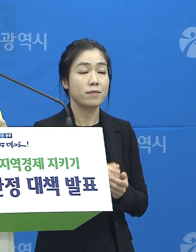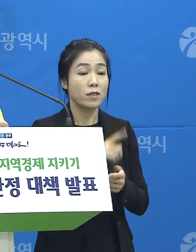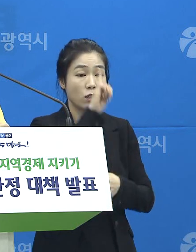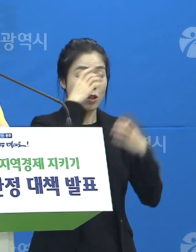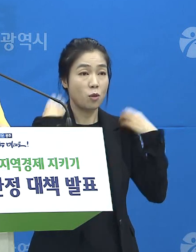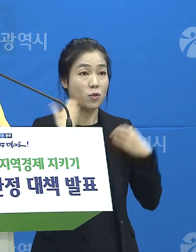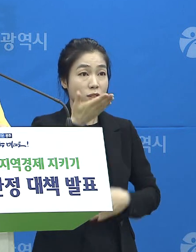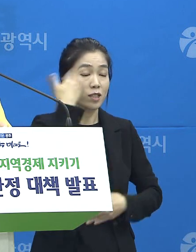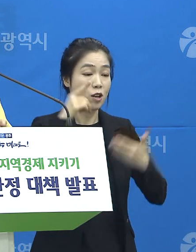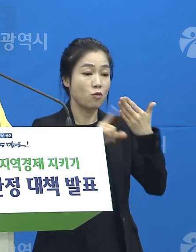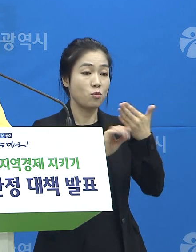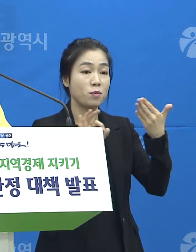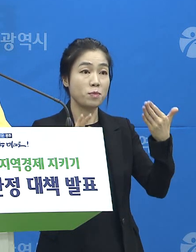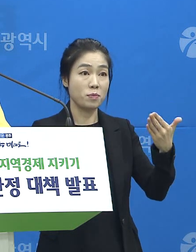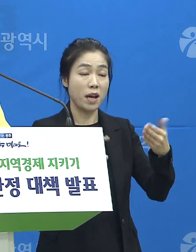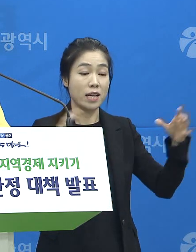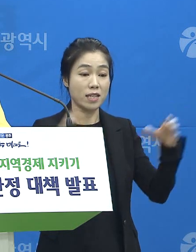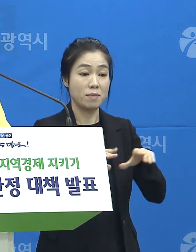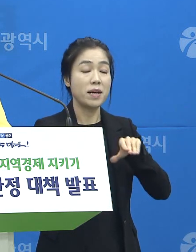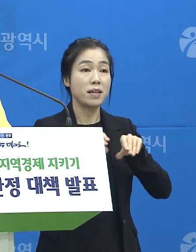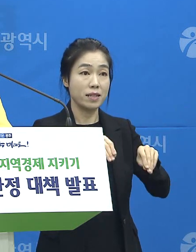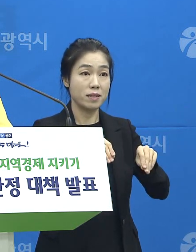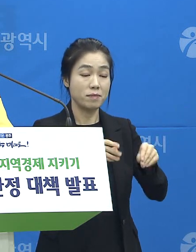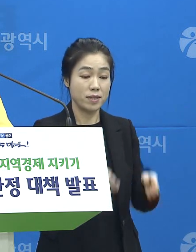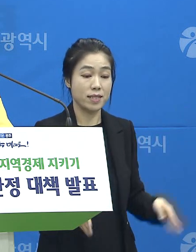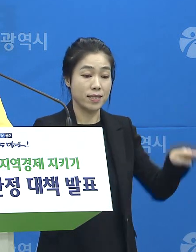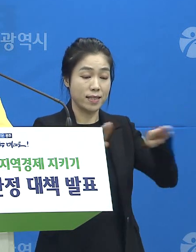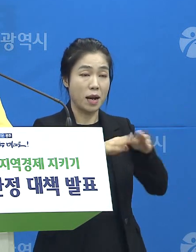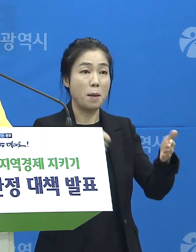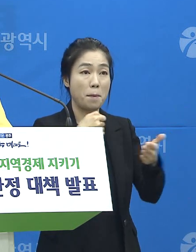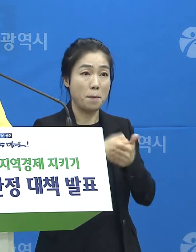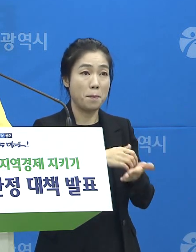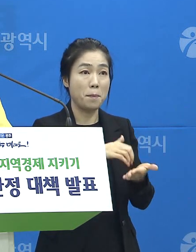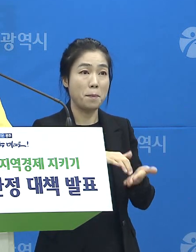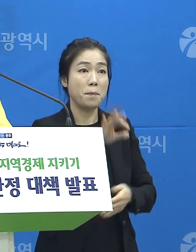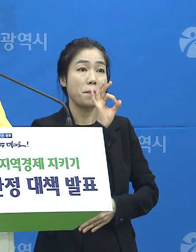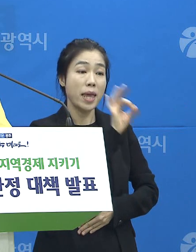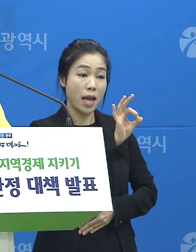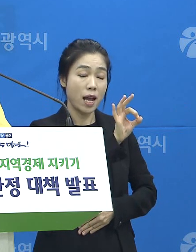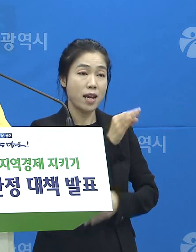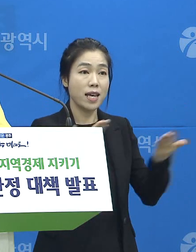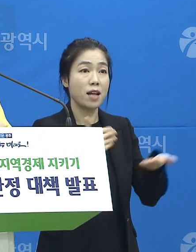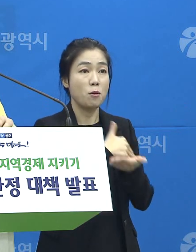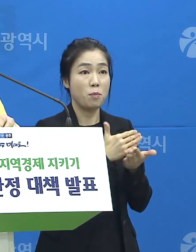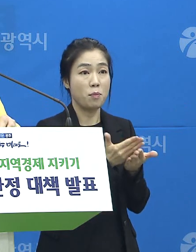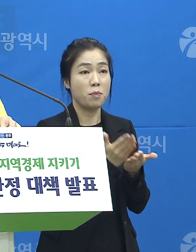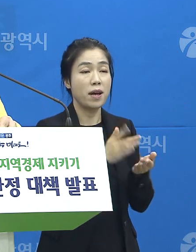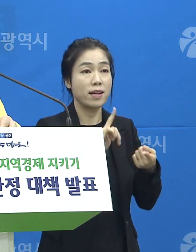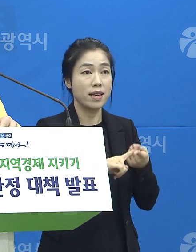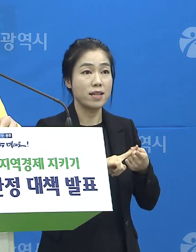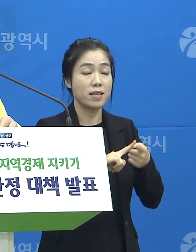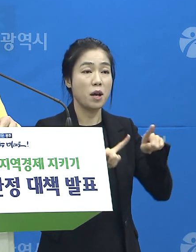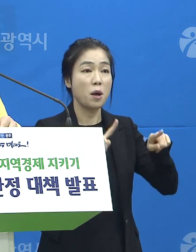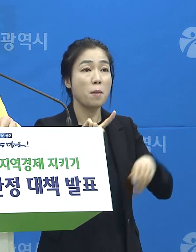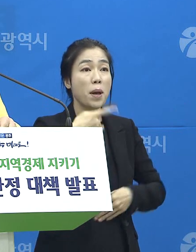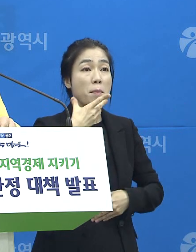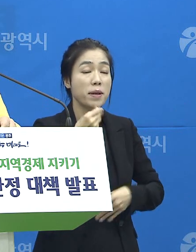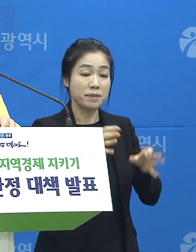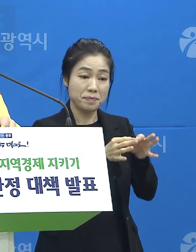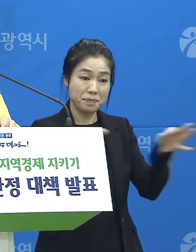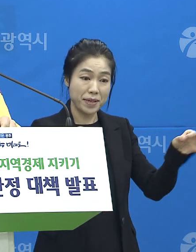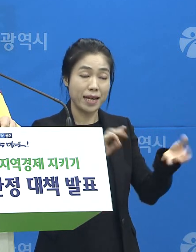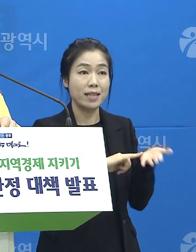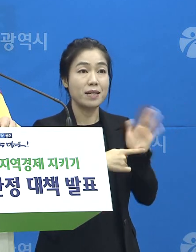정부는 지난 9월 10일 집합금지시설로 지정한 10개 업종에 대해 100만원씩